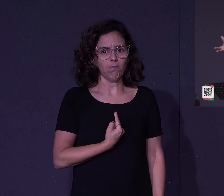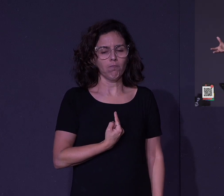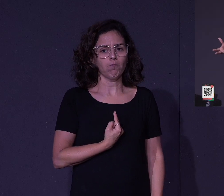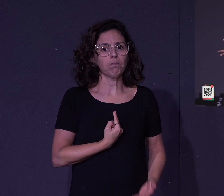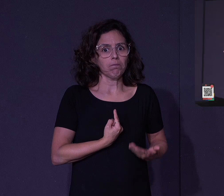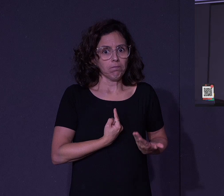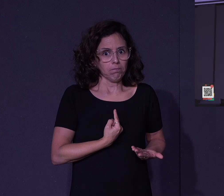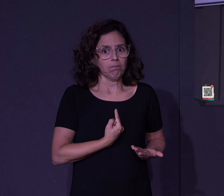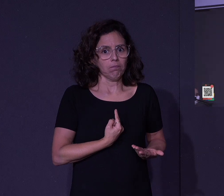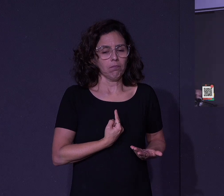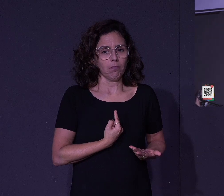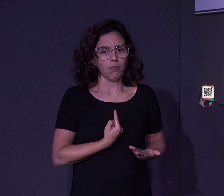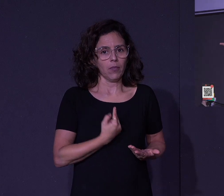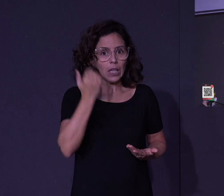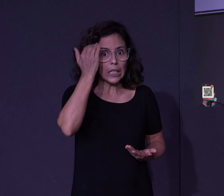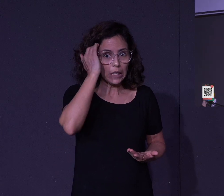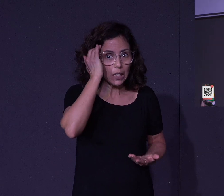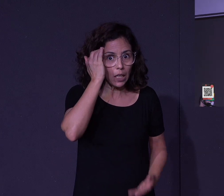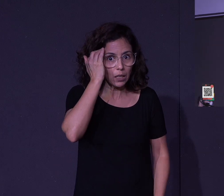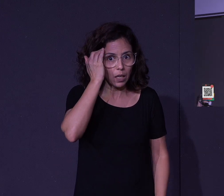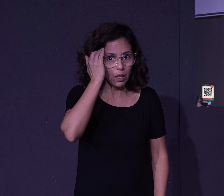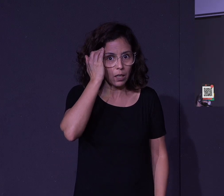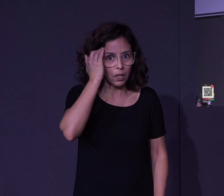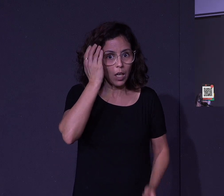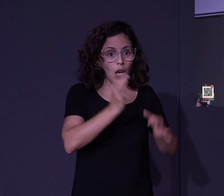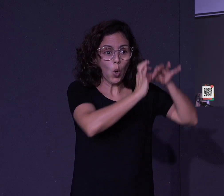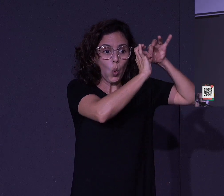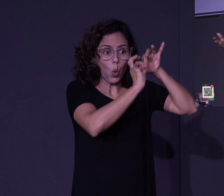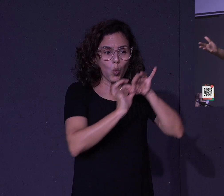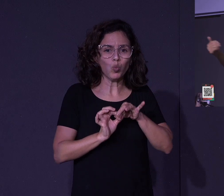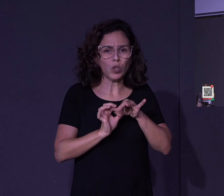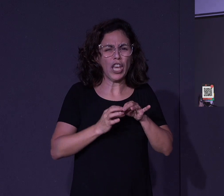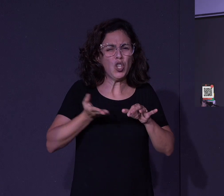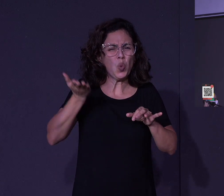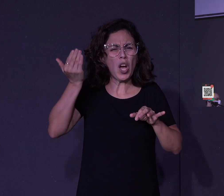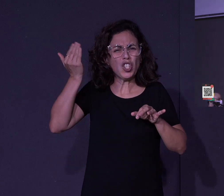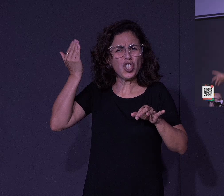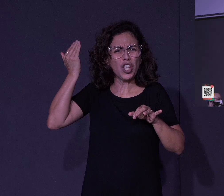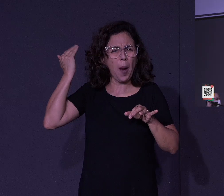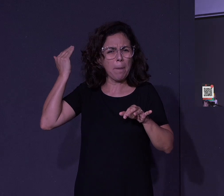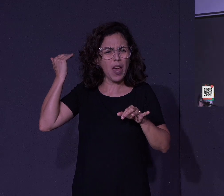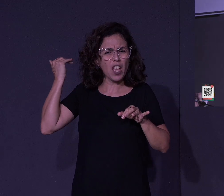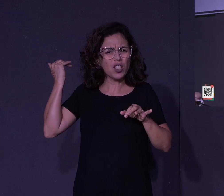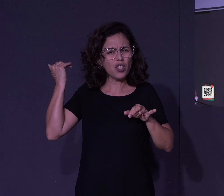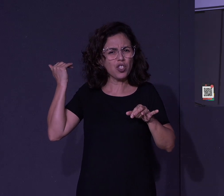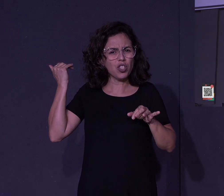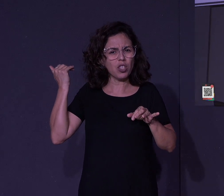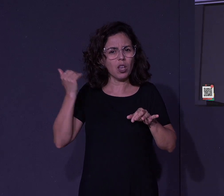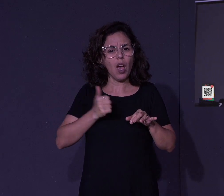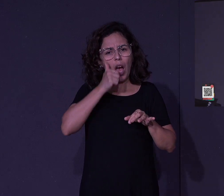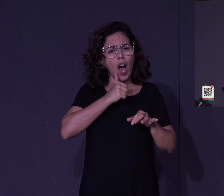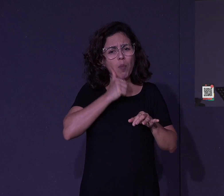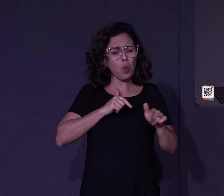Se colocar profissionalmente para a mulher naquele contexto, naquele tempo dificílimo, não tinha acesso nem à justiça. Por isso a parábola que Jesus